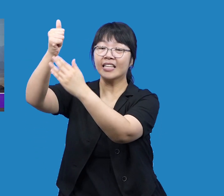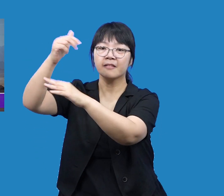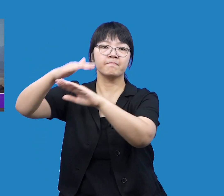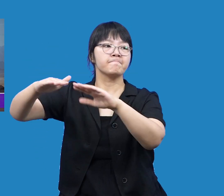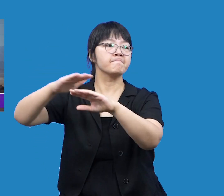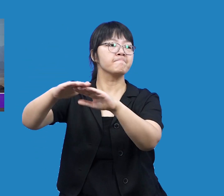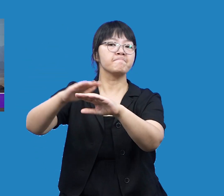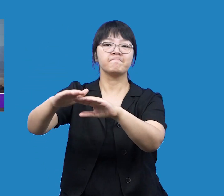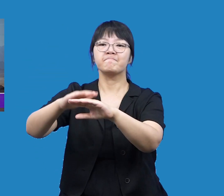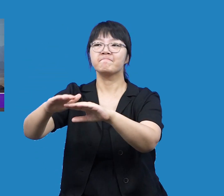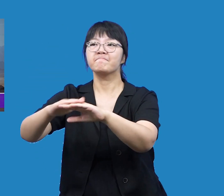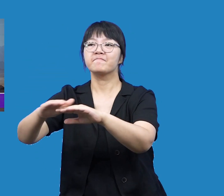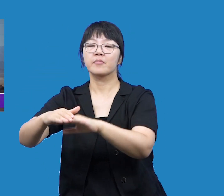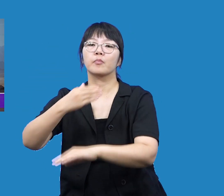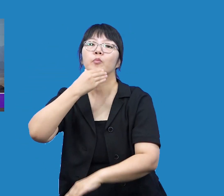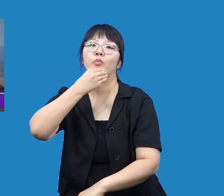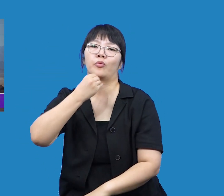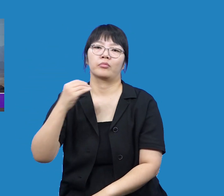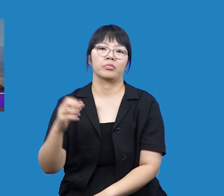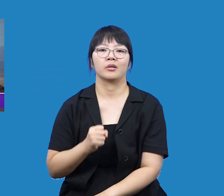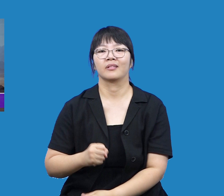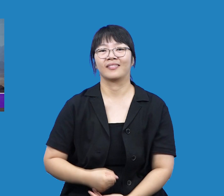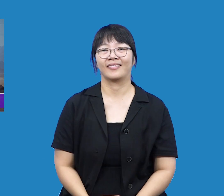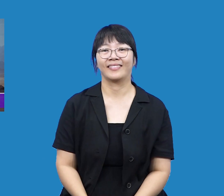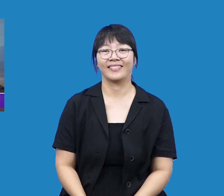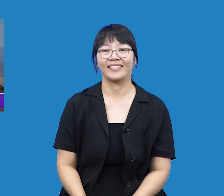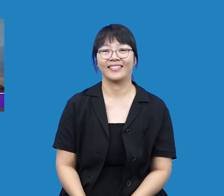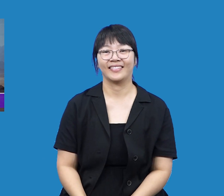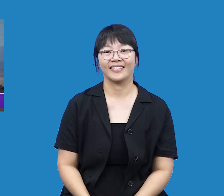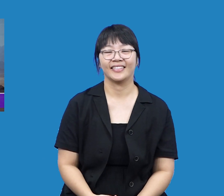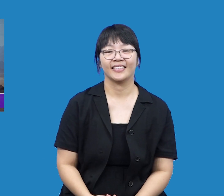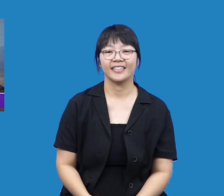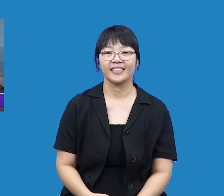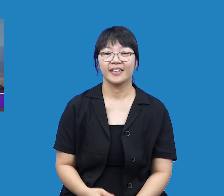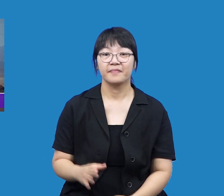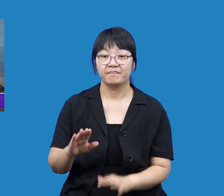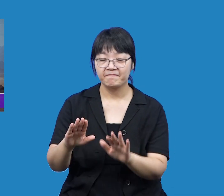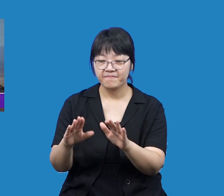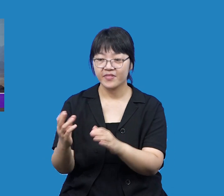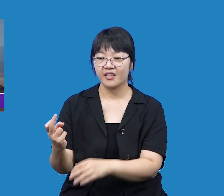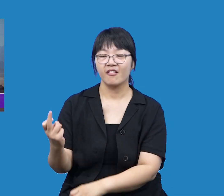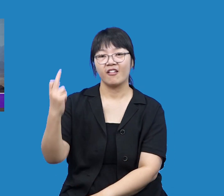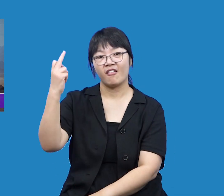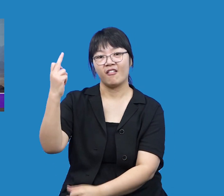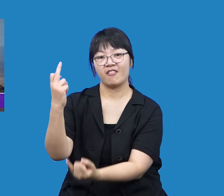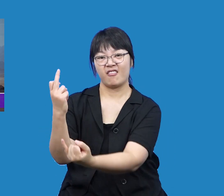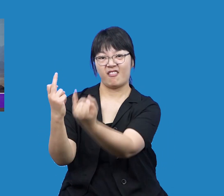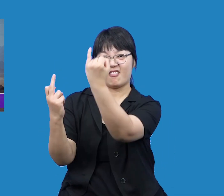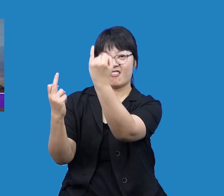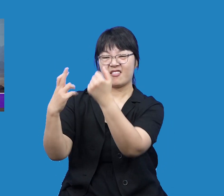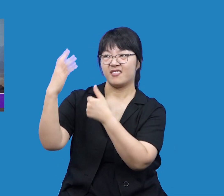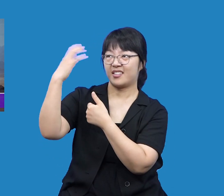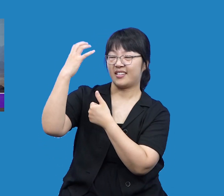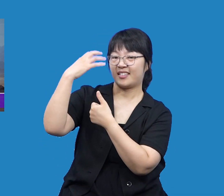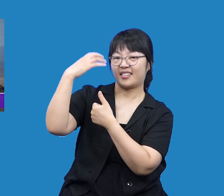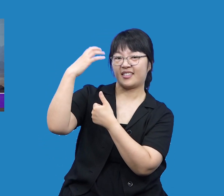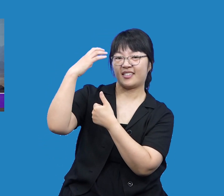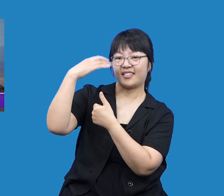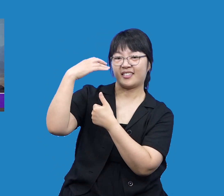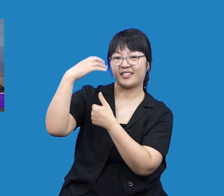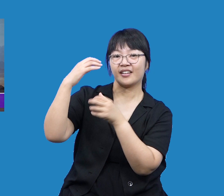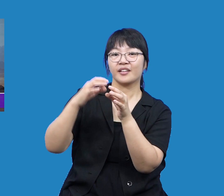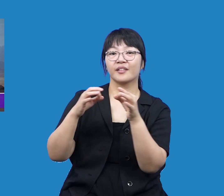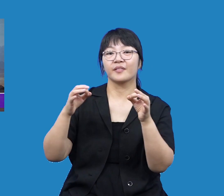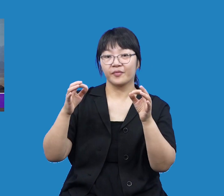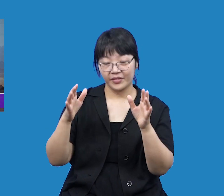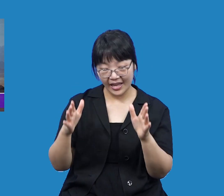개입하시는 복을 누릴 수가 있었다는 것입니다. 자, 아론과 미리암이 모세를 비방하는 동안에 오늘 성경